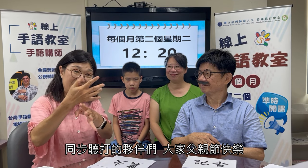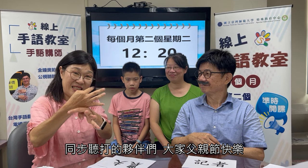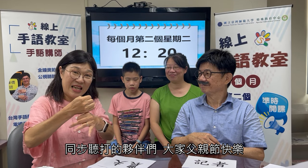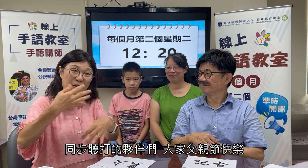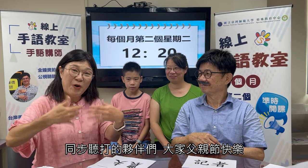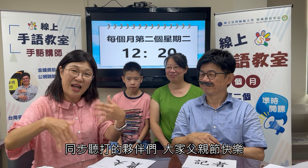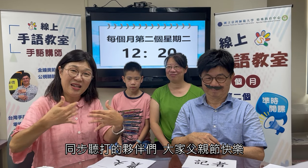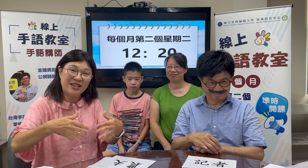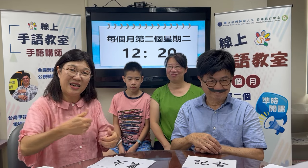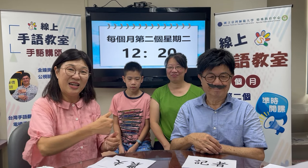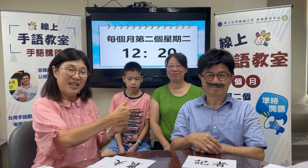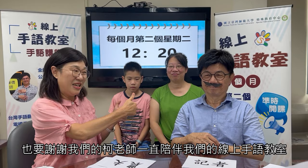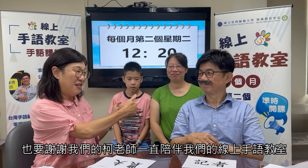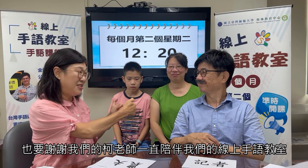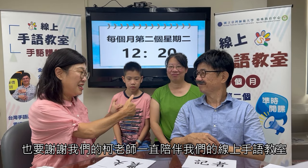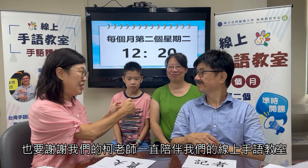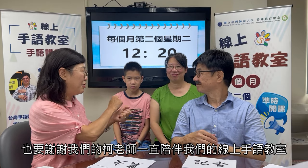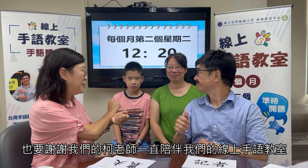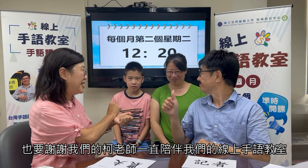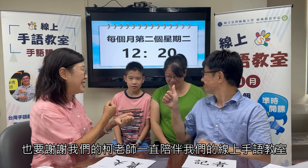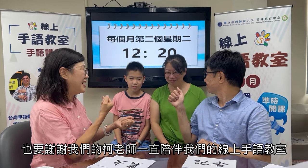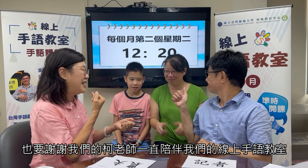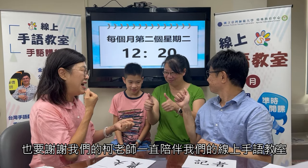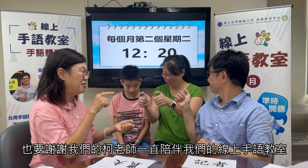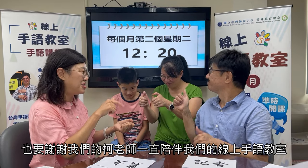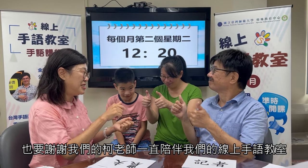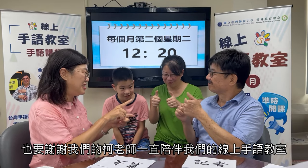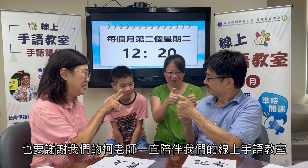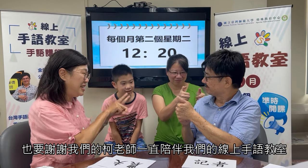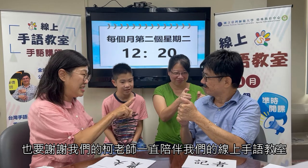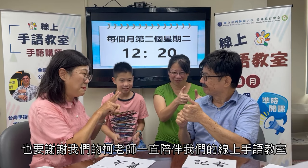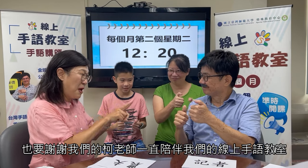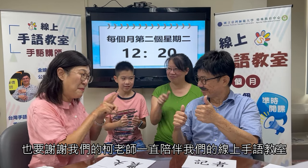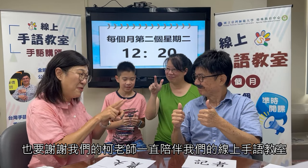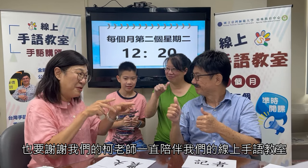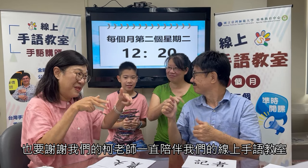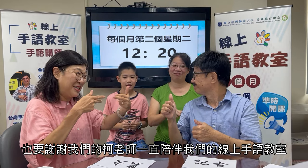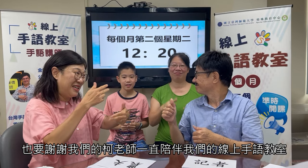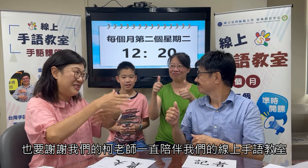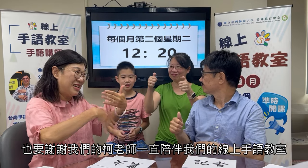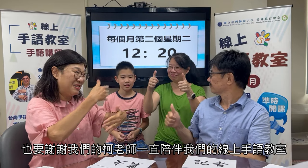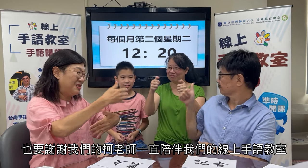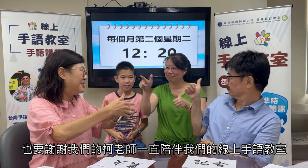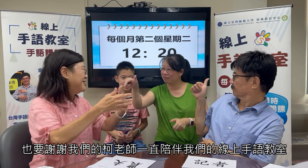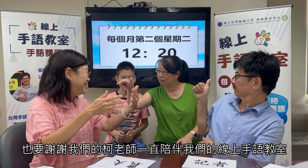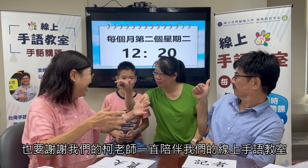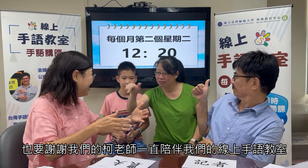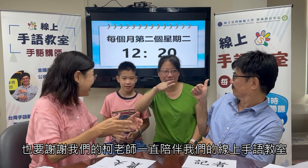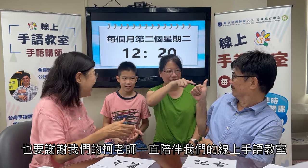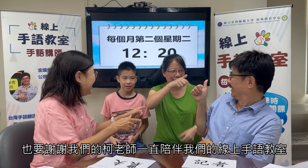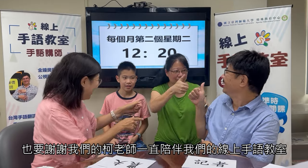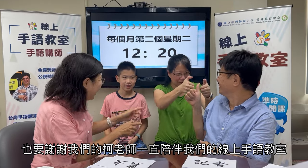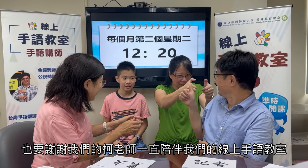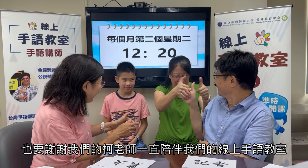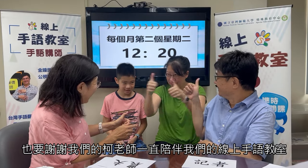节快乐！也要谢谢我们的柯老师，一直陪伴我们的线上手语教室，谢谢老